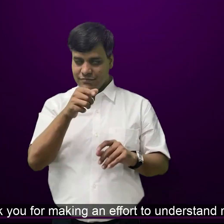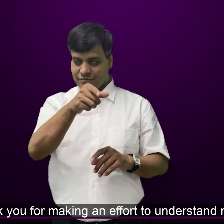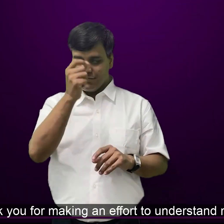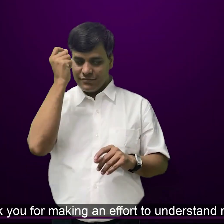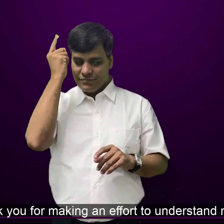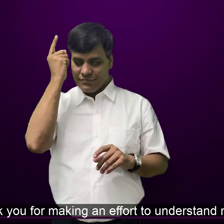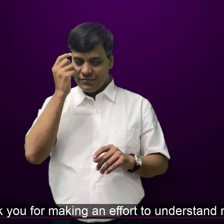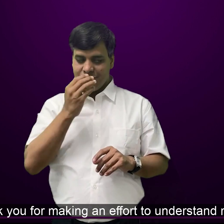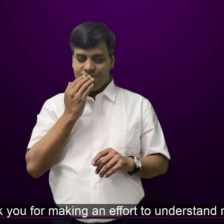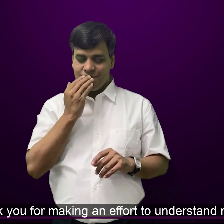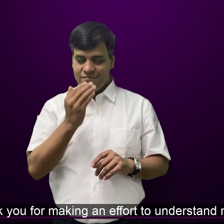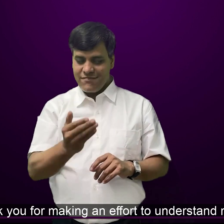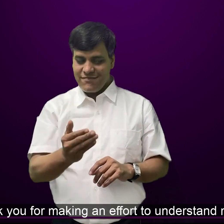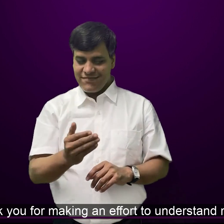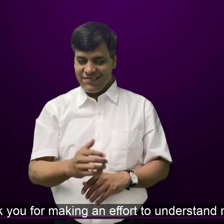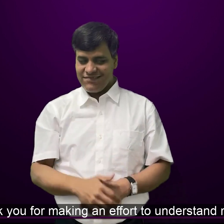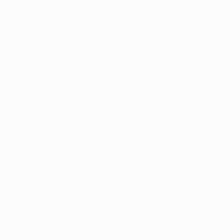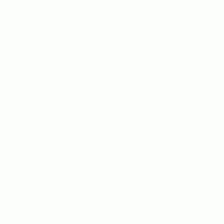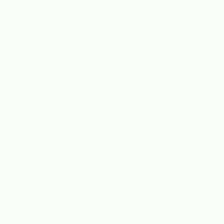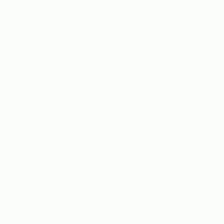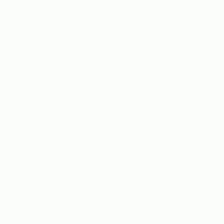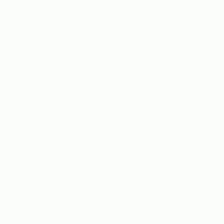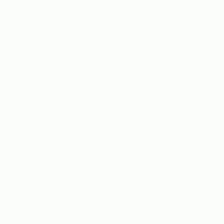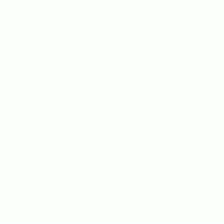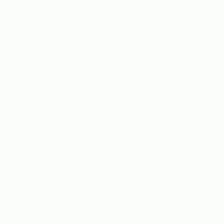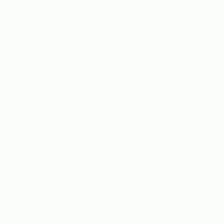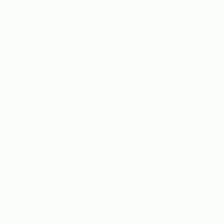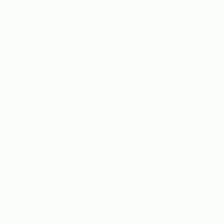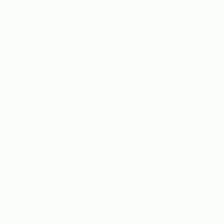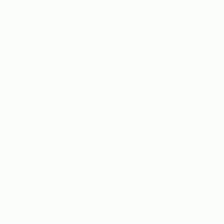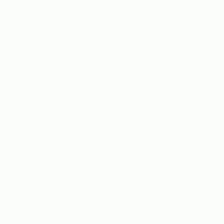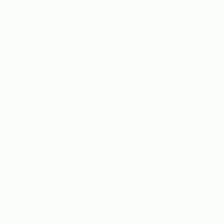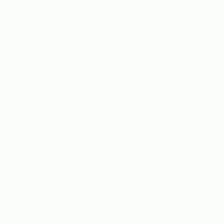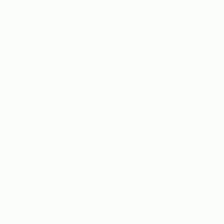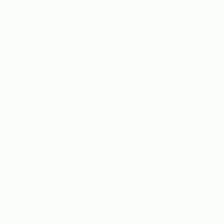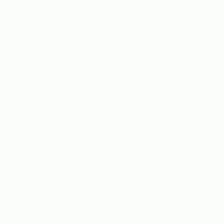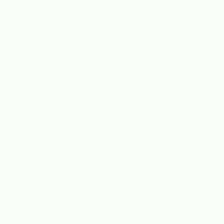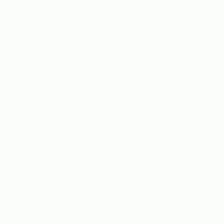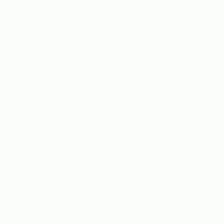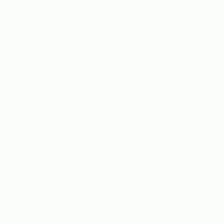आती है। मैं दोनों ही भाषा का इस्तेमाल कर सकता हूँ। मुझे समझने के लिए धन्यवाद।